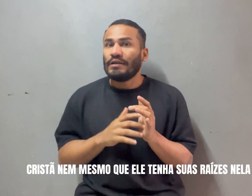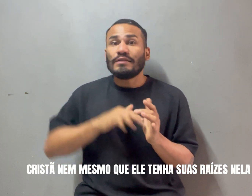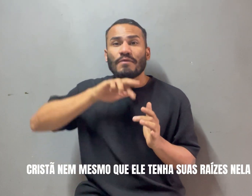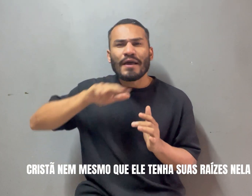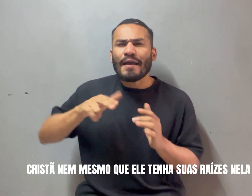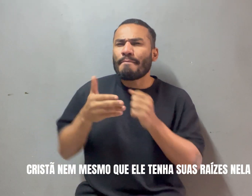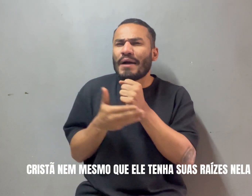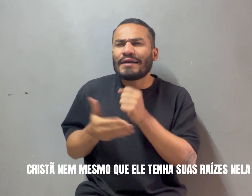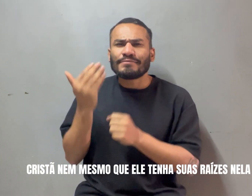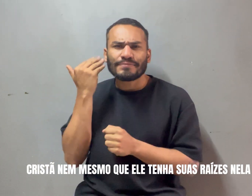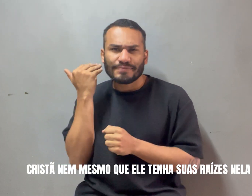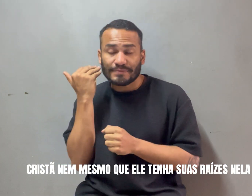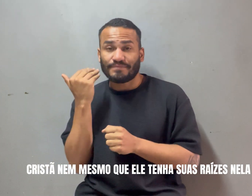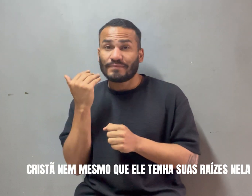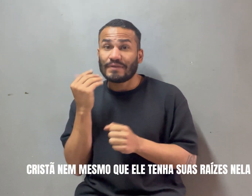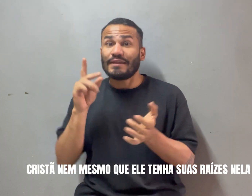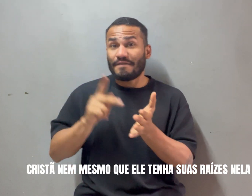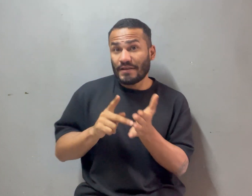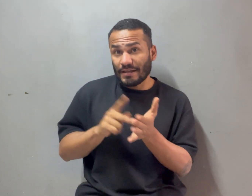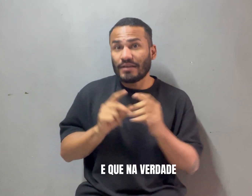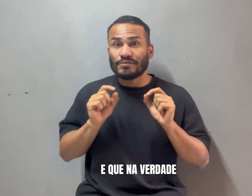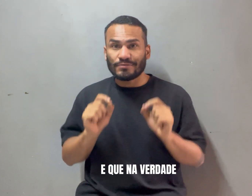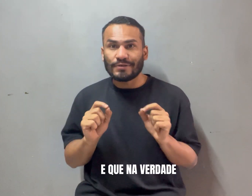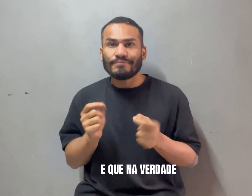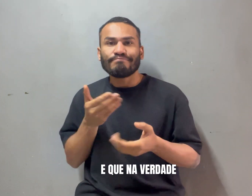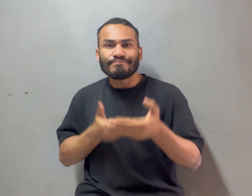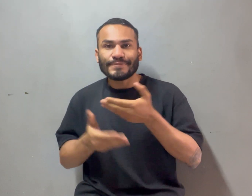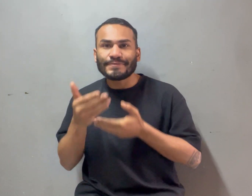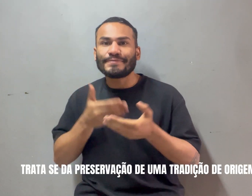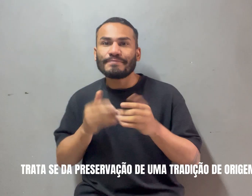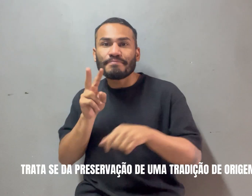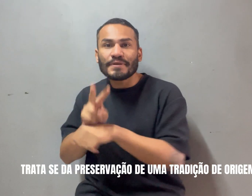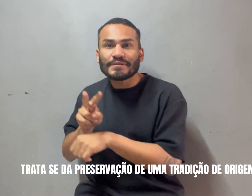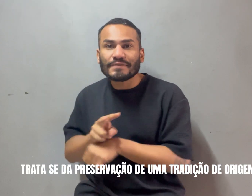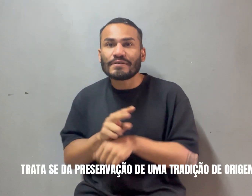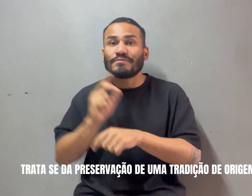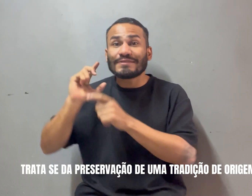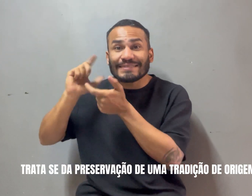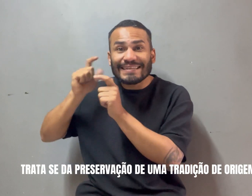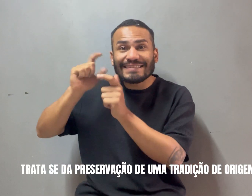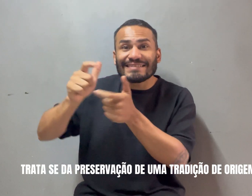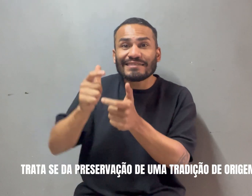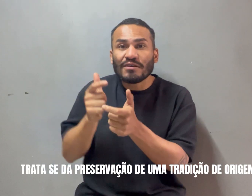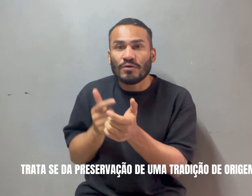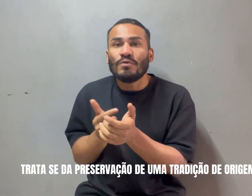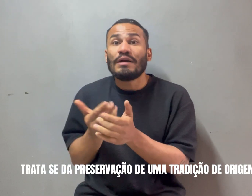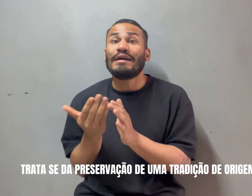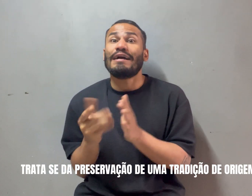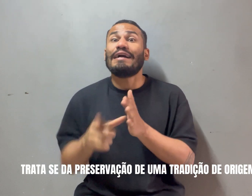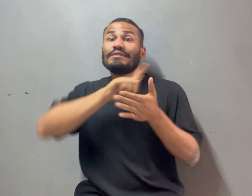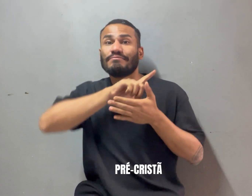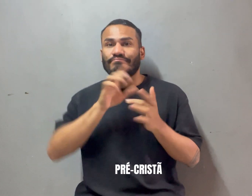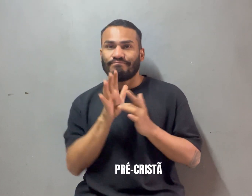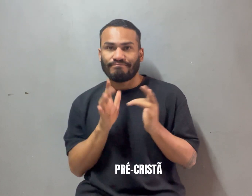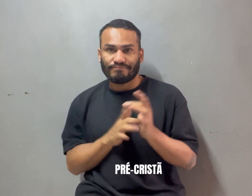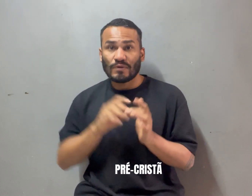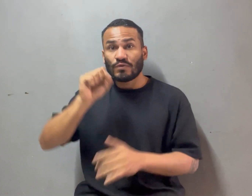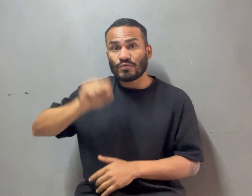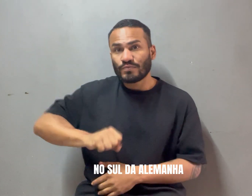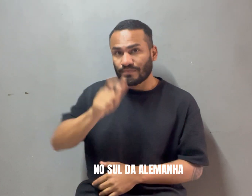mesmo que ele tenha suas raízes nela, e que, na verdade, trata-se da preservação de uma tradição de origem pré-cristã. No sul